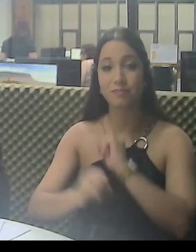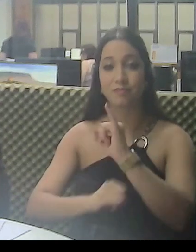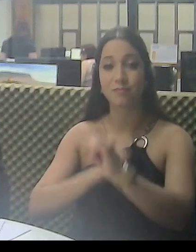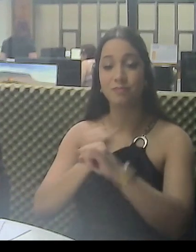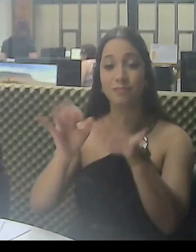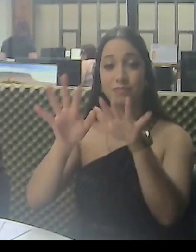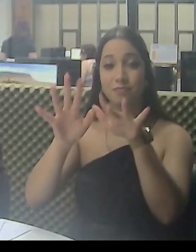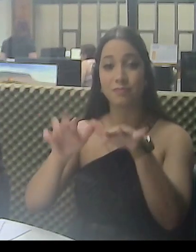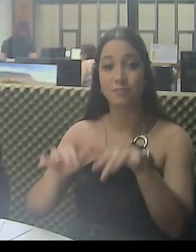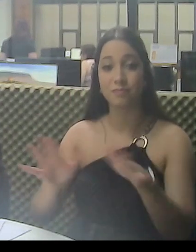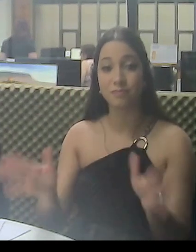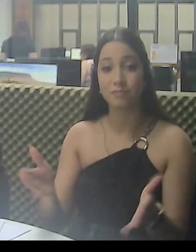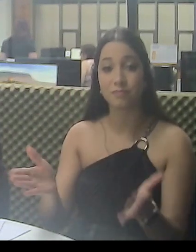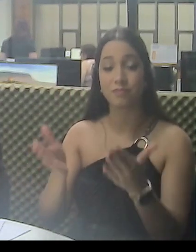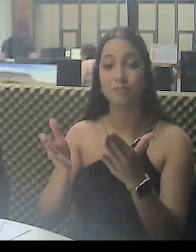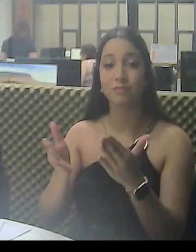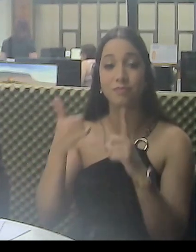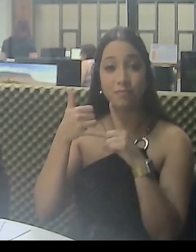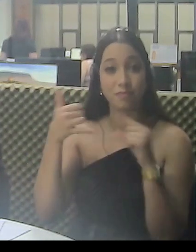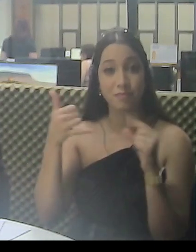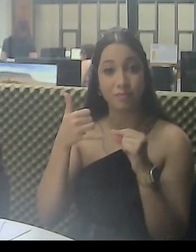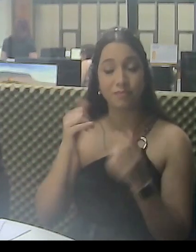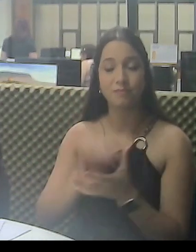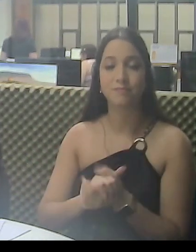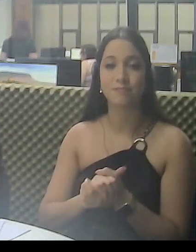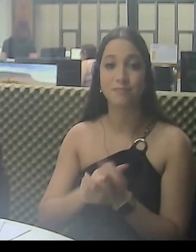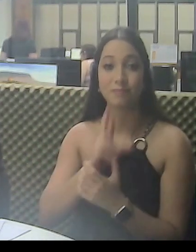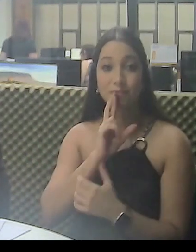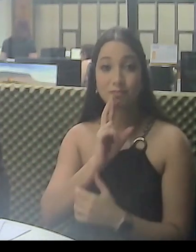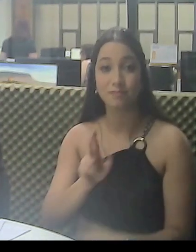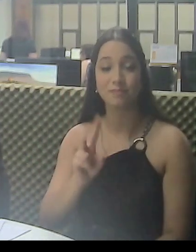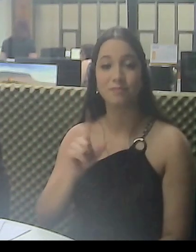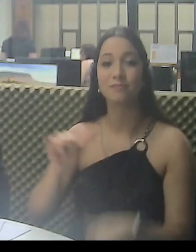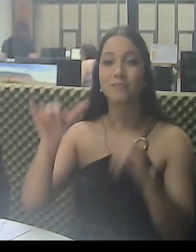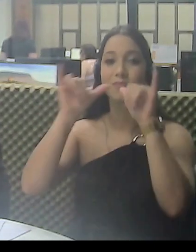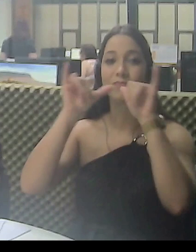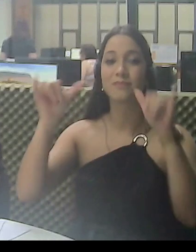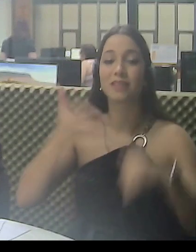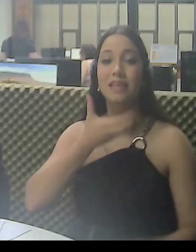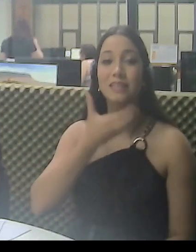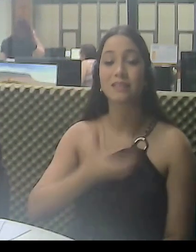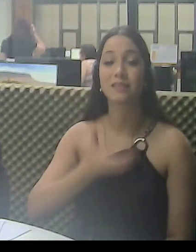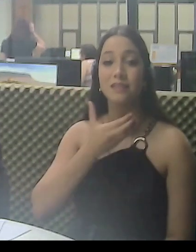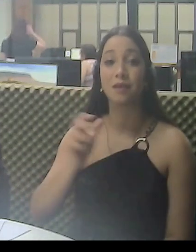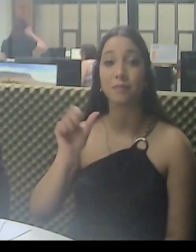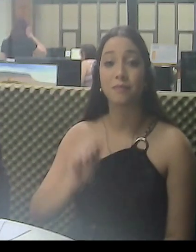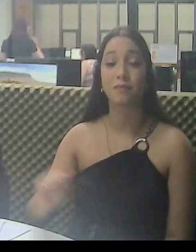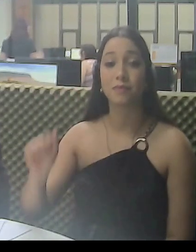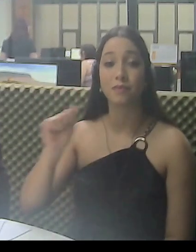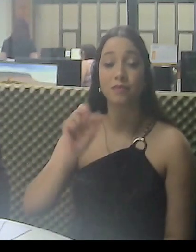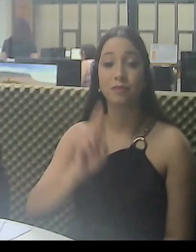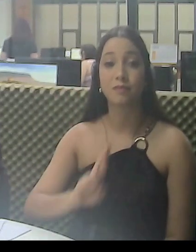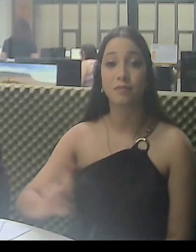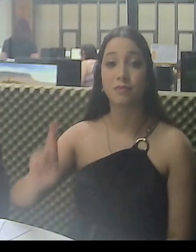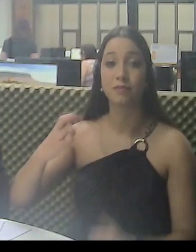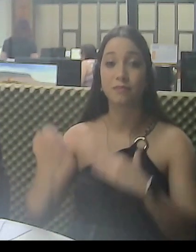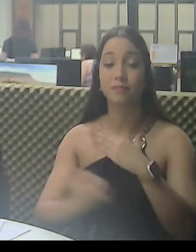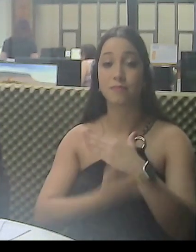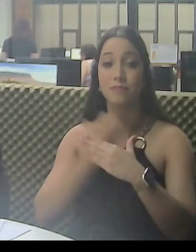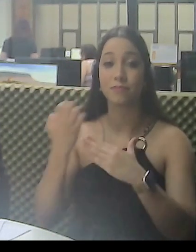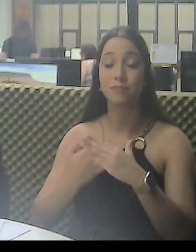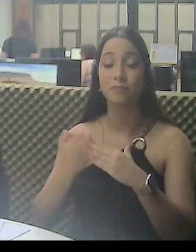e estímulo às telecomunicações. O resultado foi divulgado em dezembro pela associação que representa as empresas